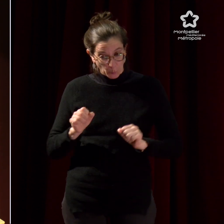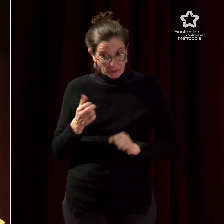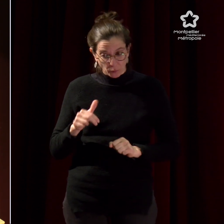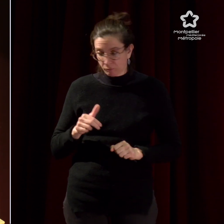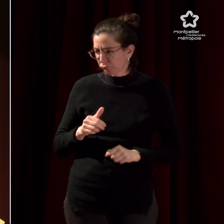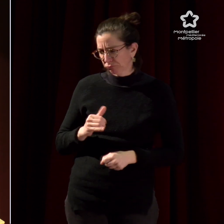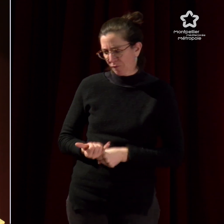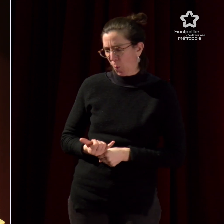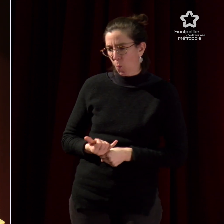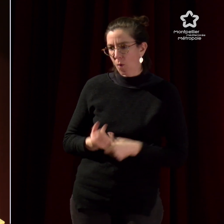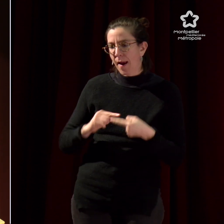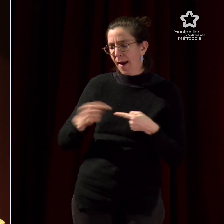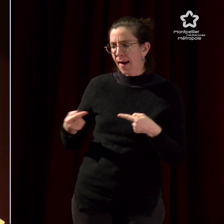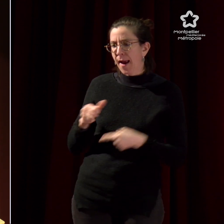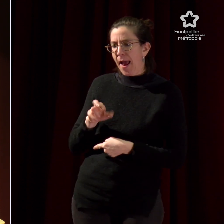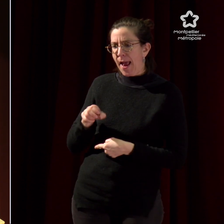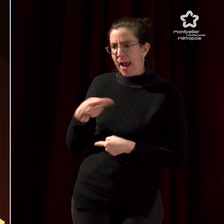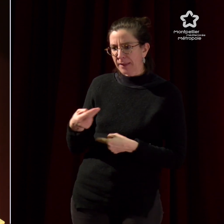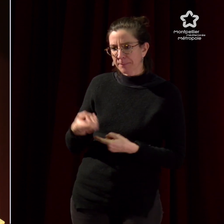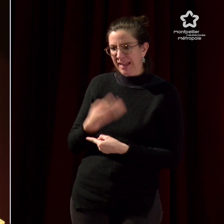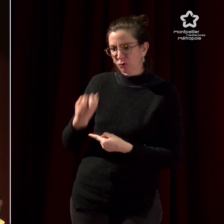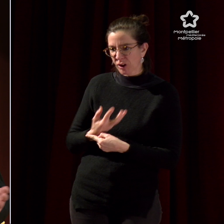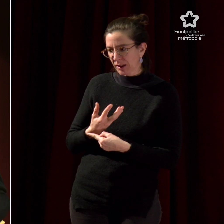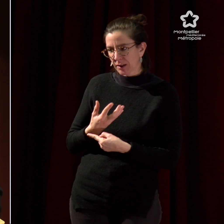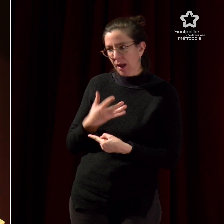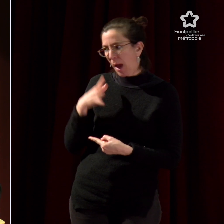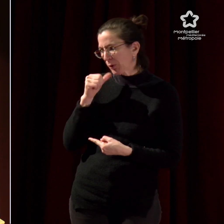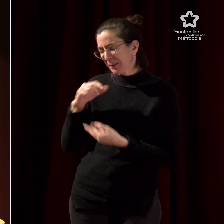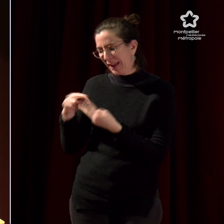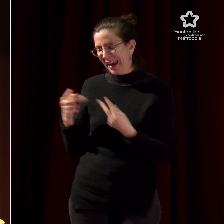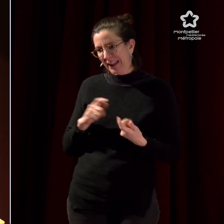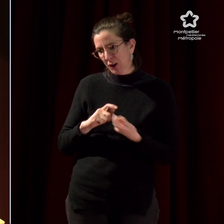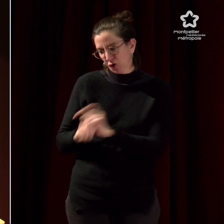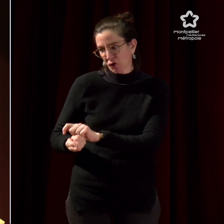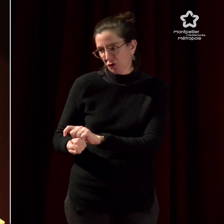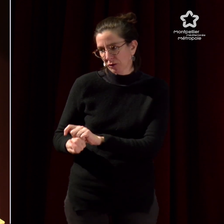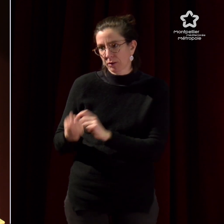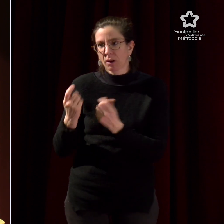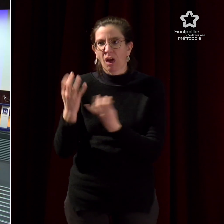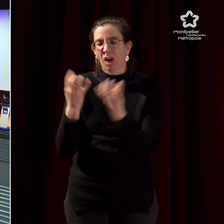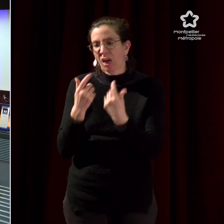l'ARN messager, ça ne peut pas modifier l'ADN.